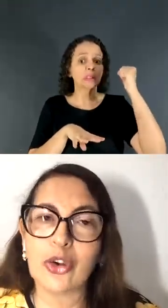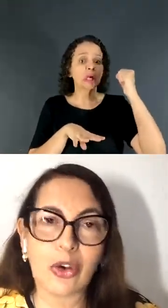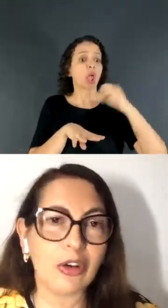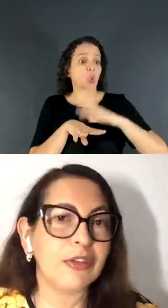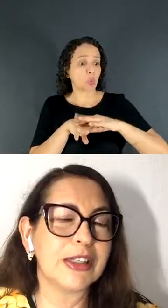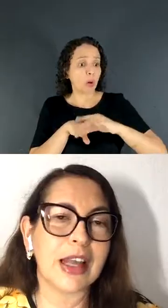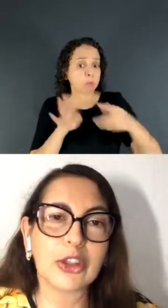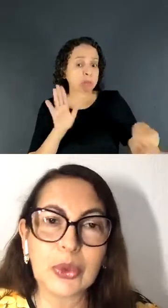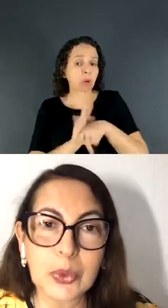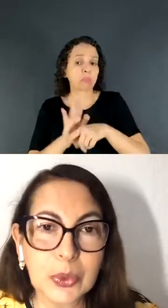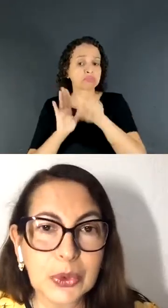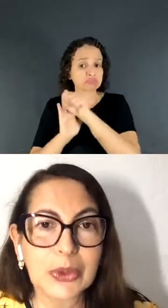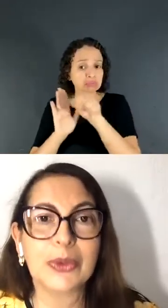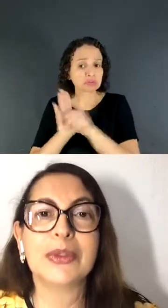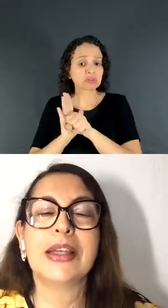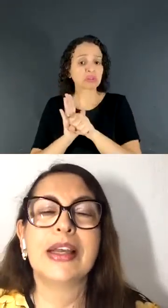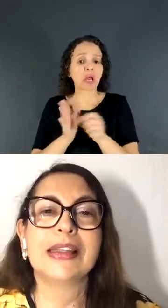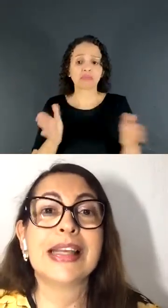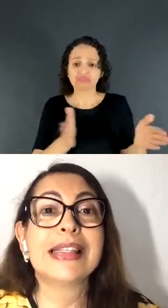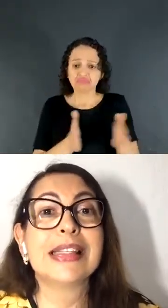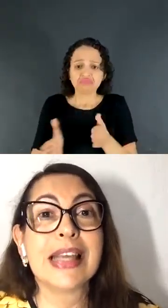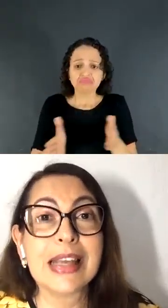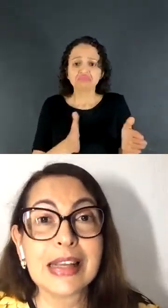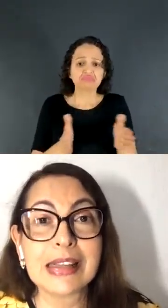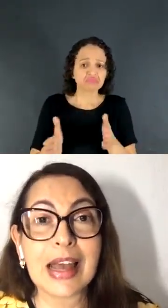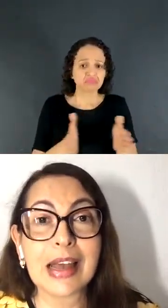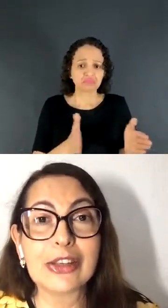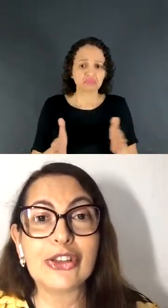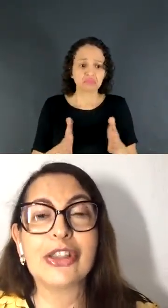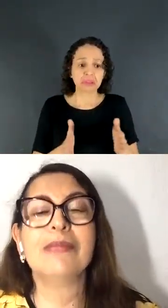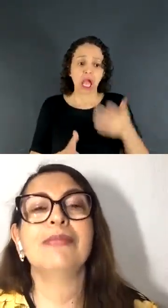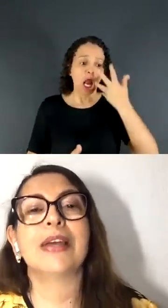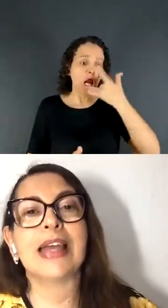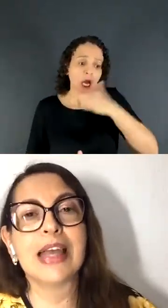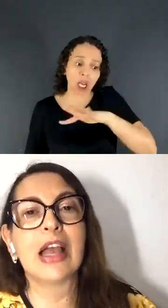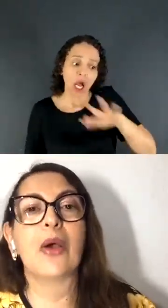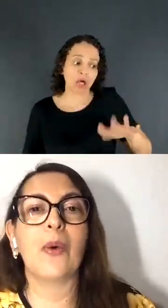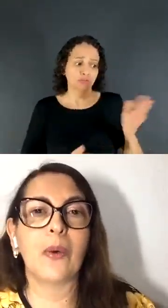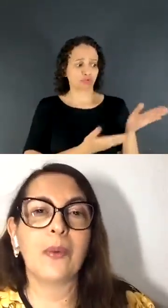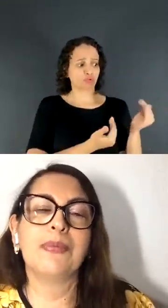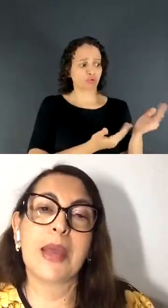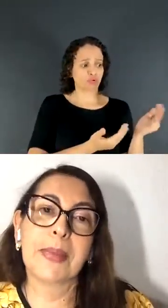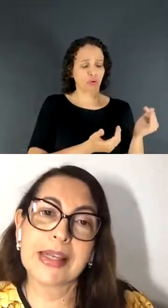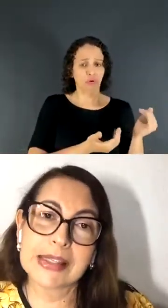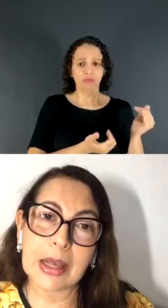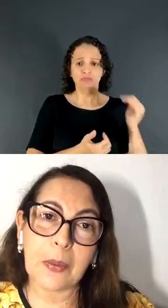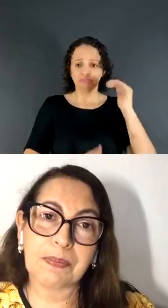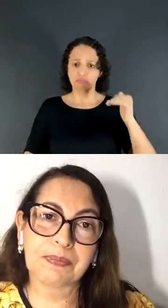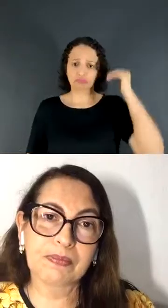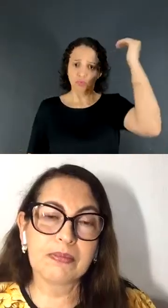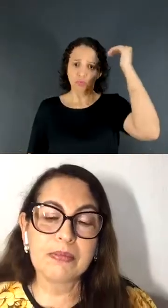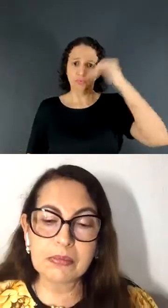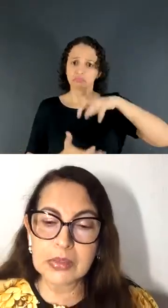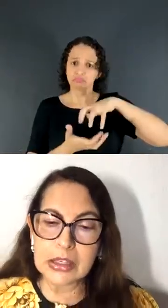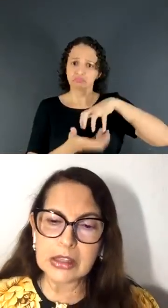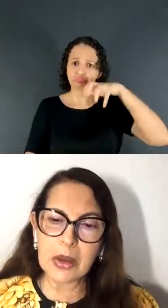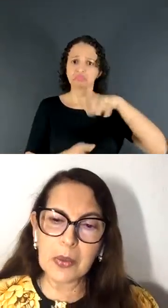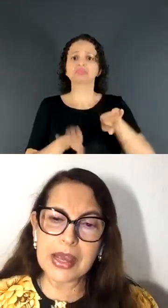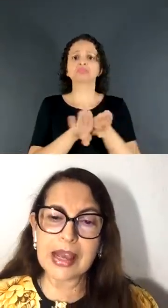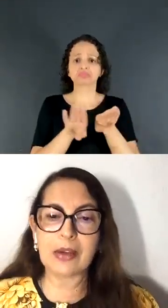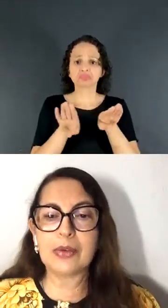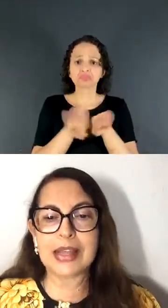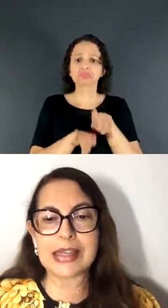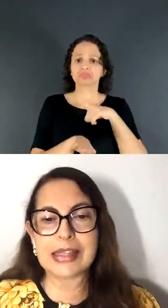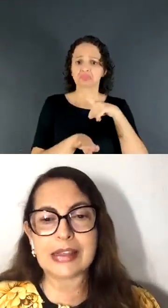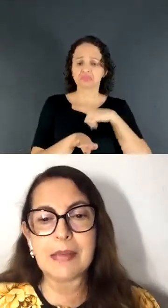crianças, jovens, adultos, terceira idade, né, com depressão. Então,